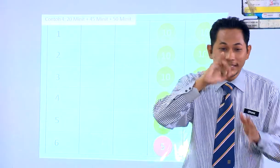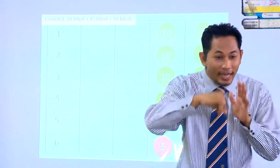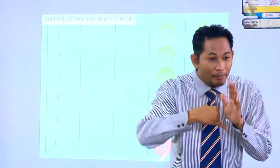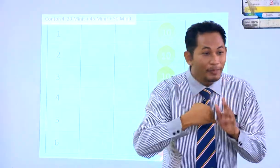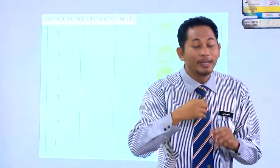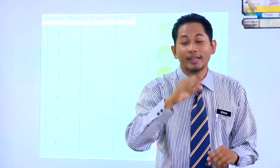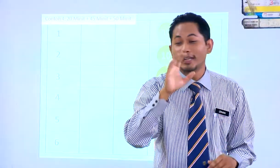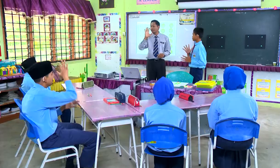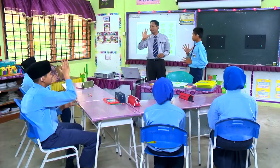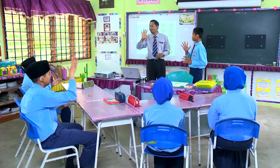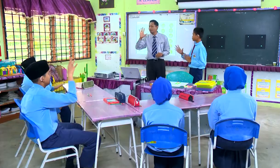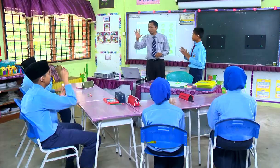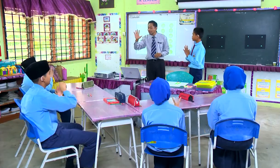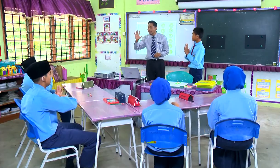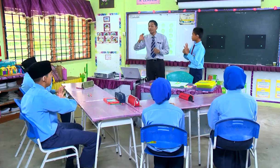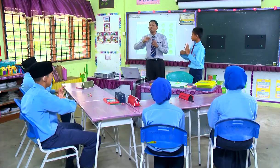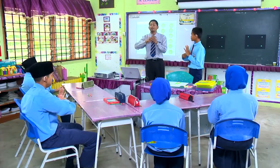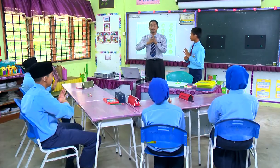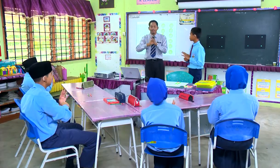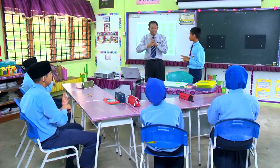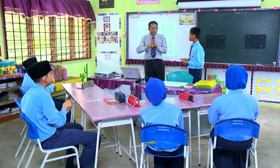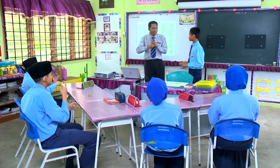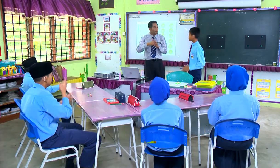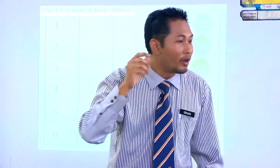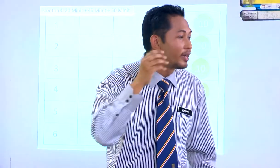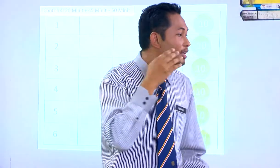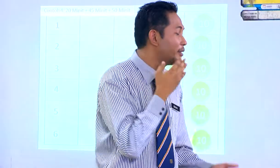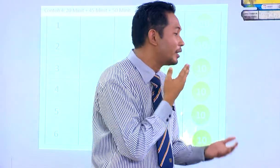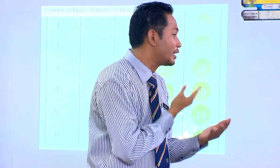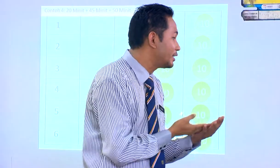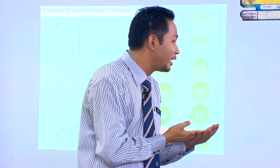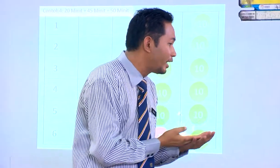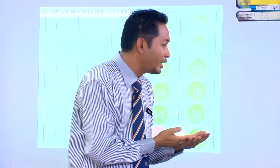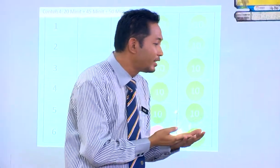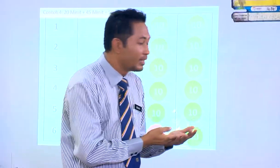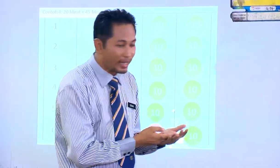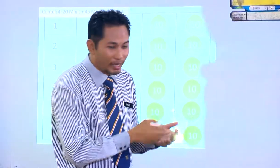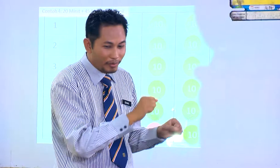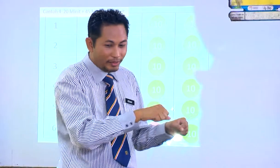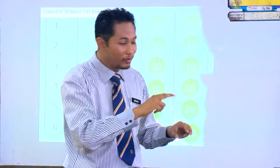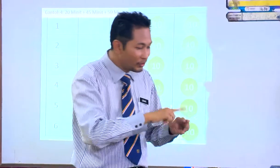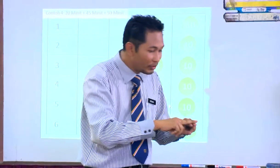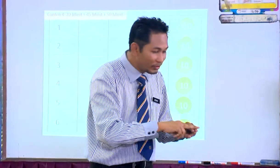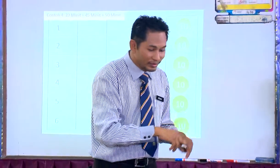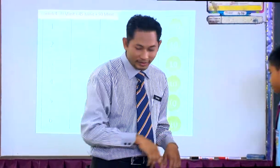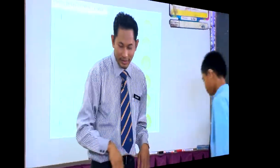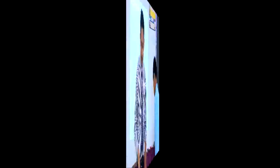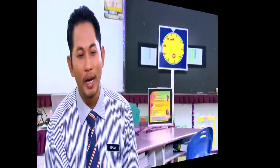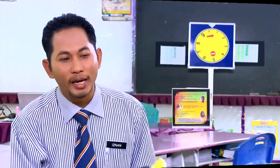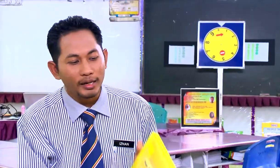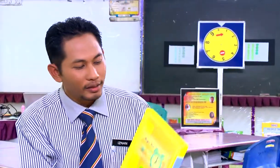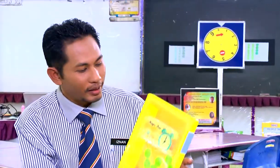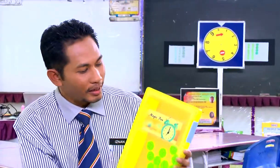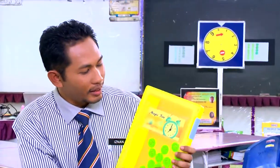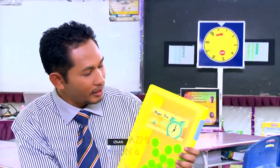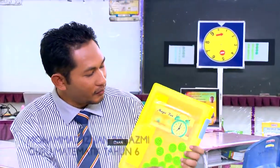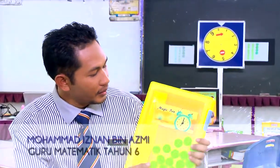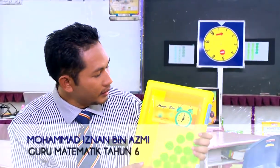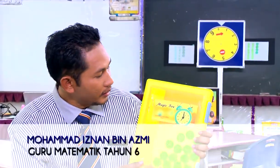1 jam 55 minit. Okey, terima kasih. Boleh duduk. Bahan inovasi